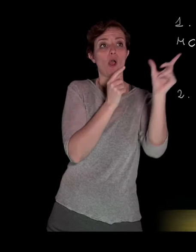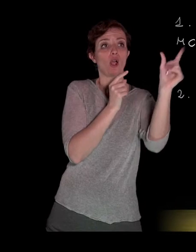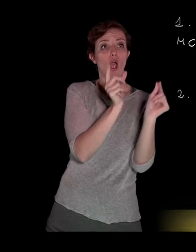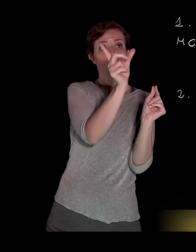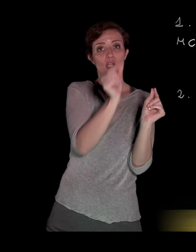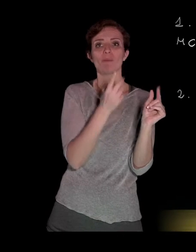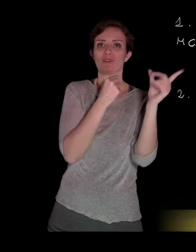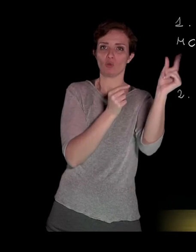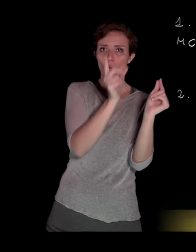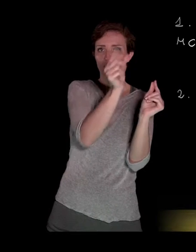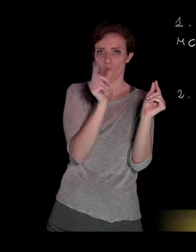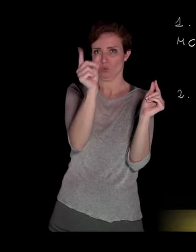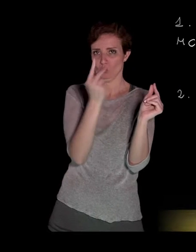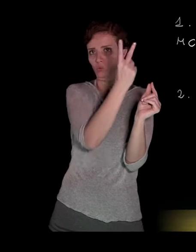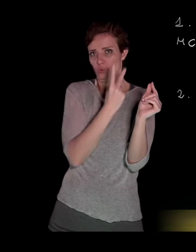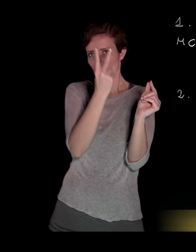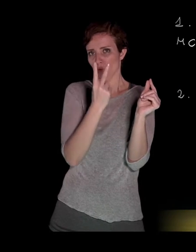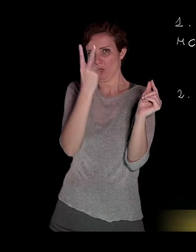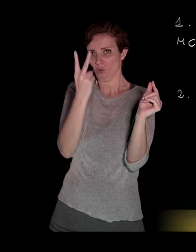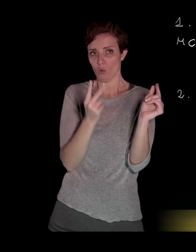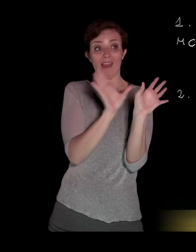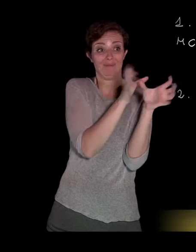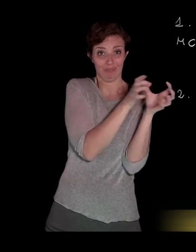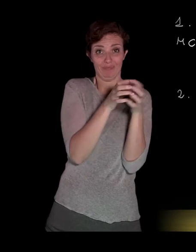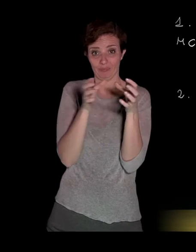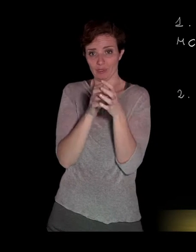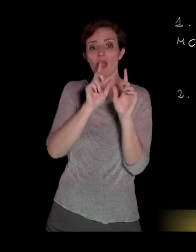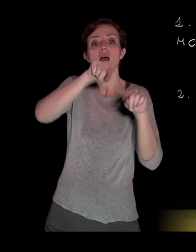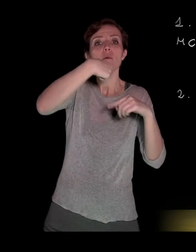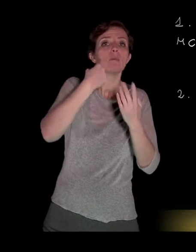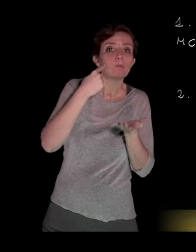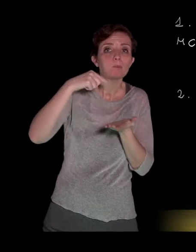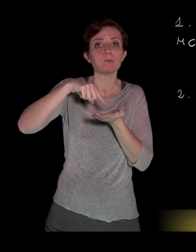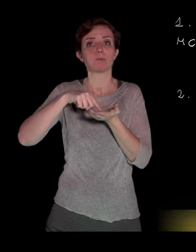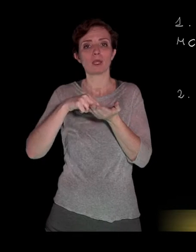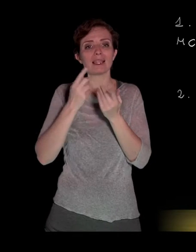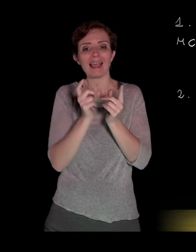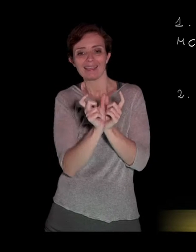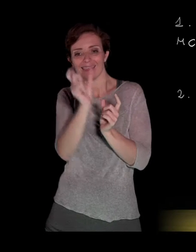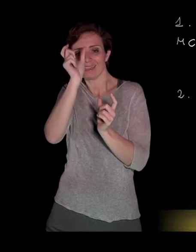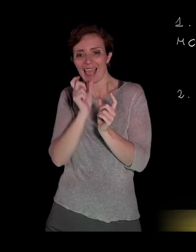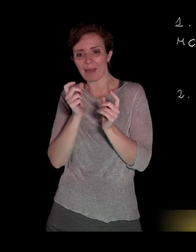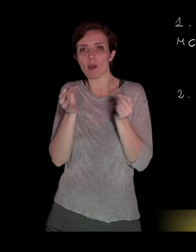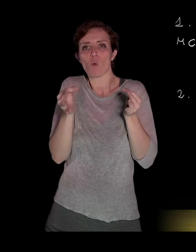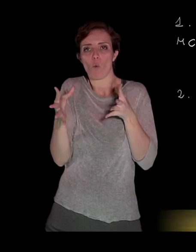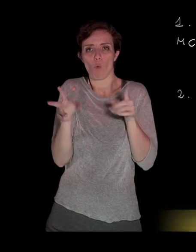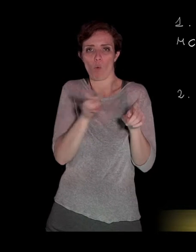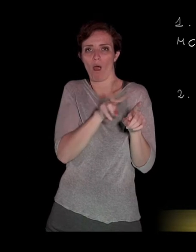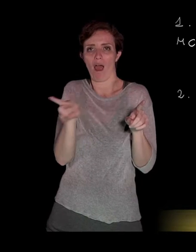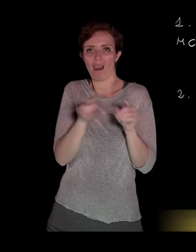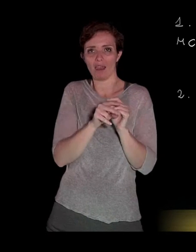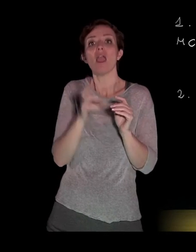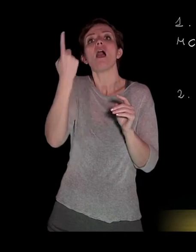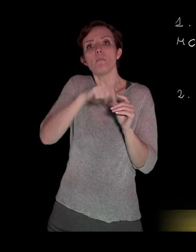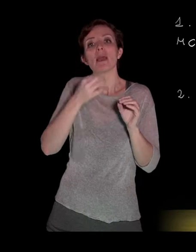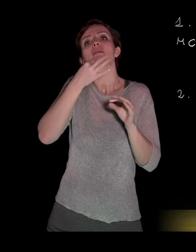due un fattore che poi tra parentesi restituisce dei termini analoghi tra di loro identici tra di loro In questo modo sarà poi possibile